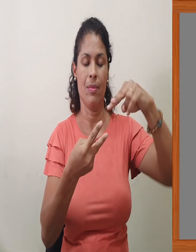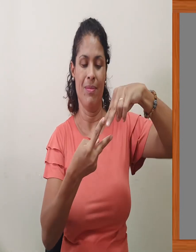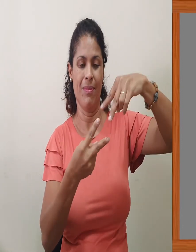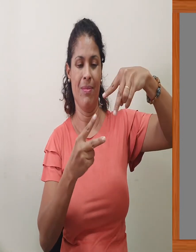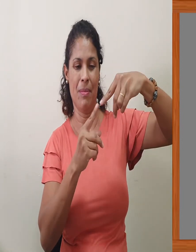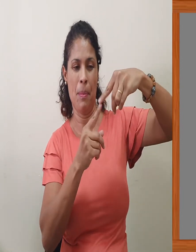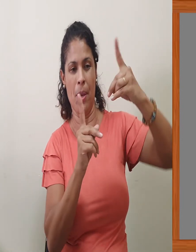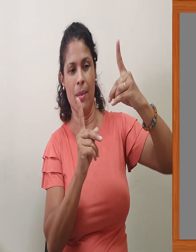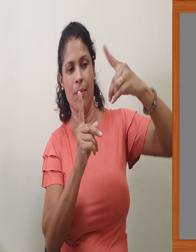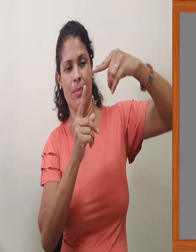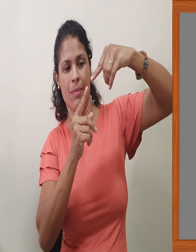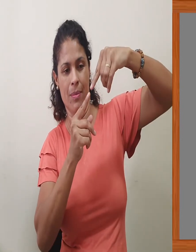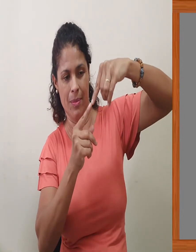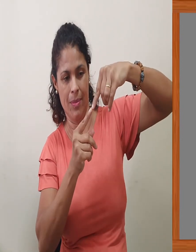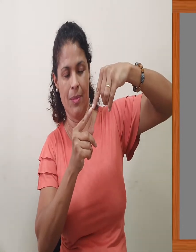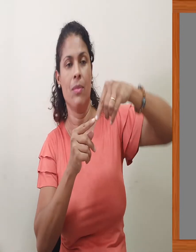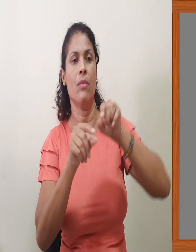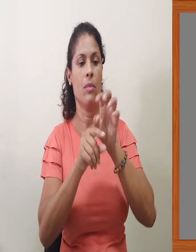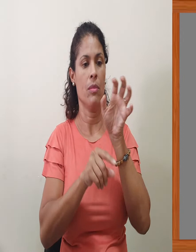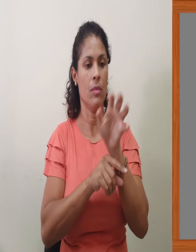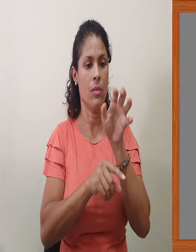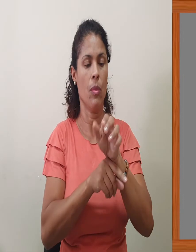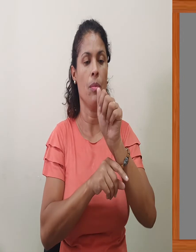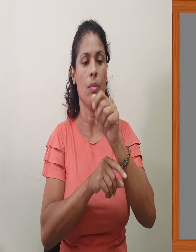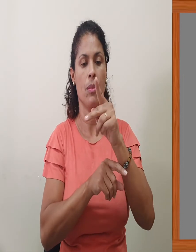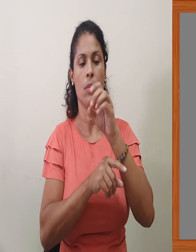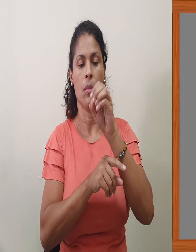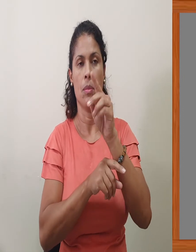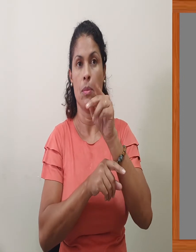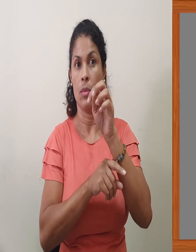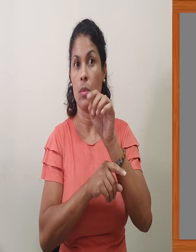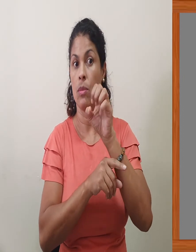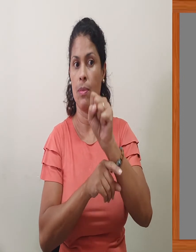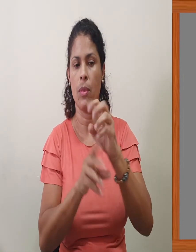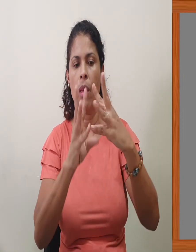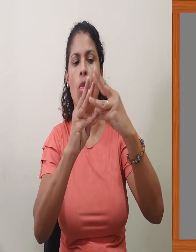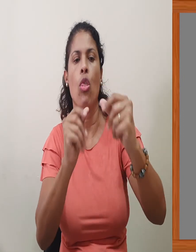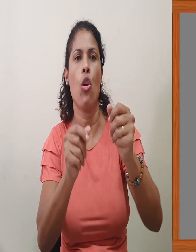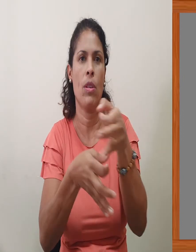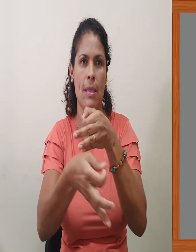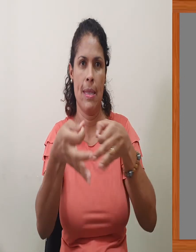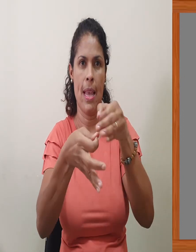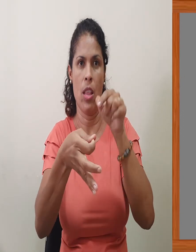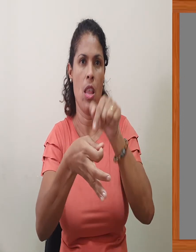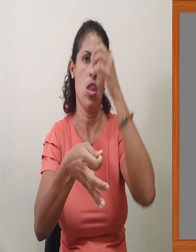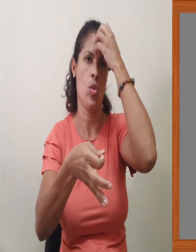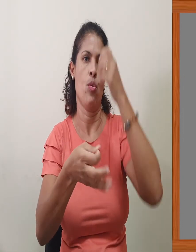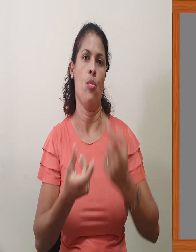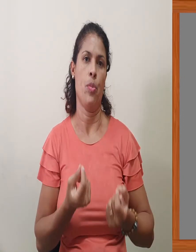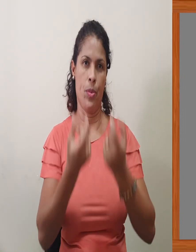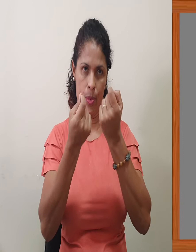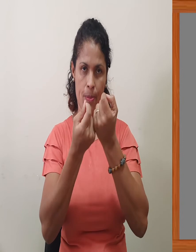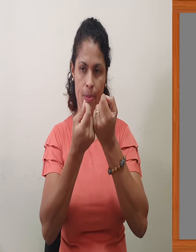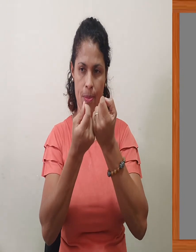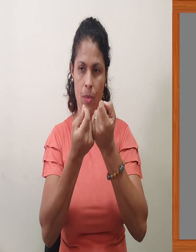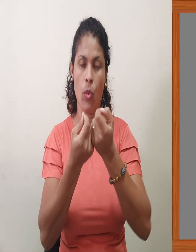tumor é a interrupção do ciclo celular, a reparação no DNA lesado e ainda a indução